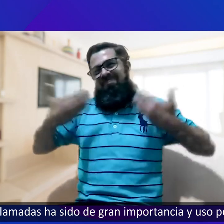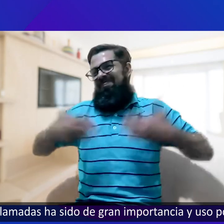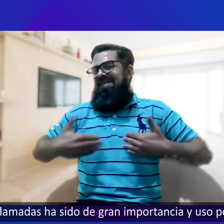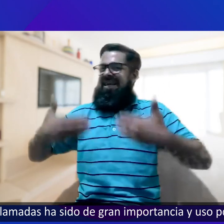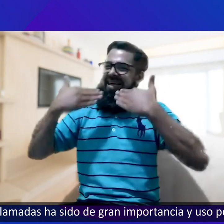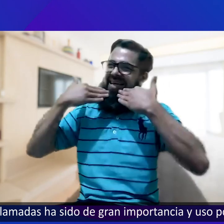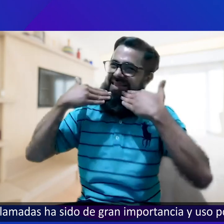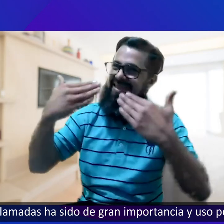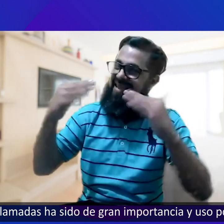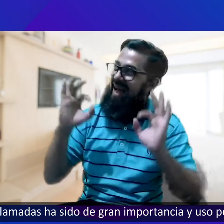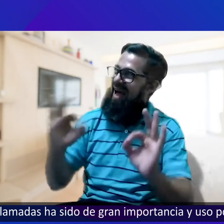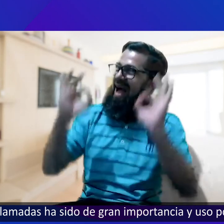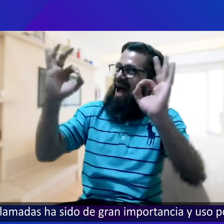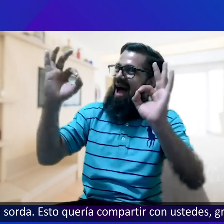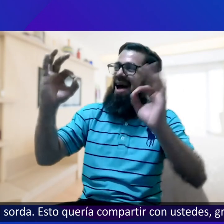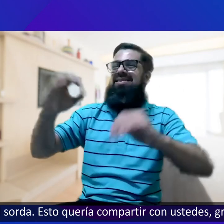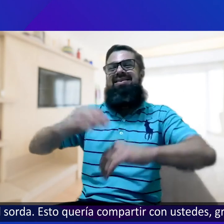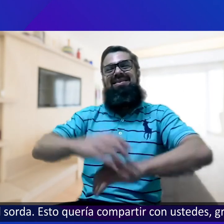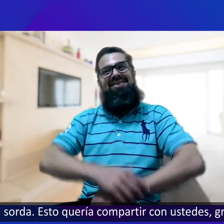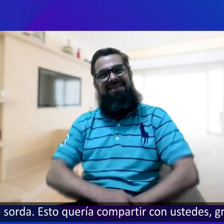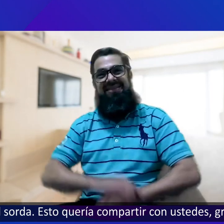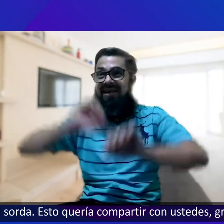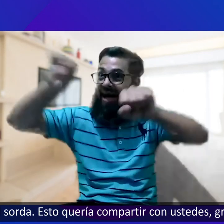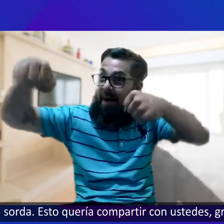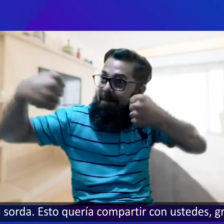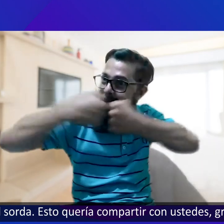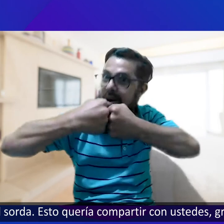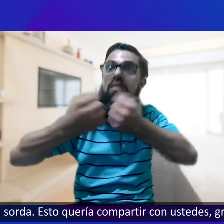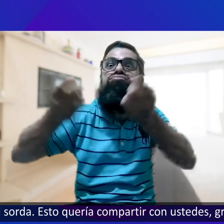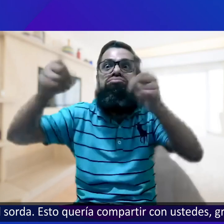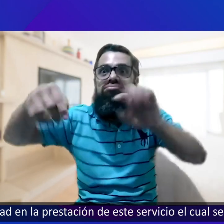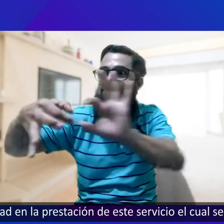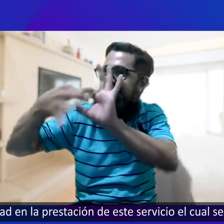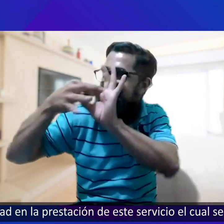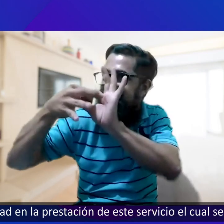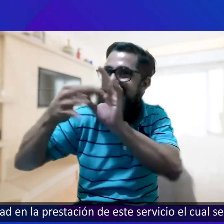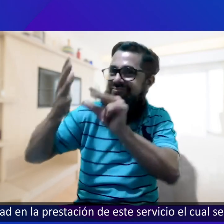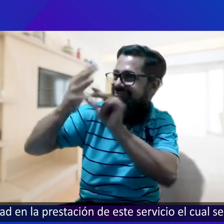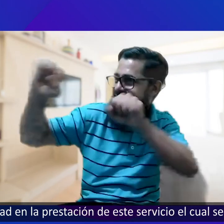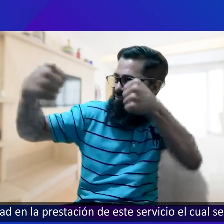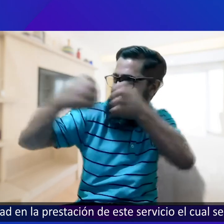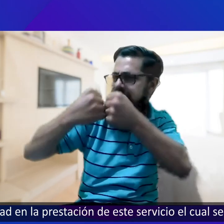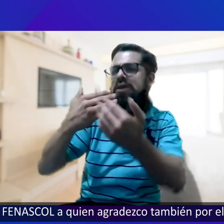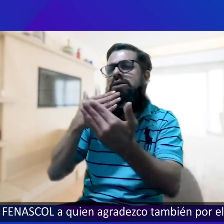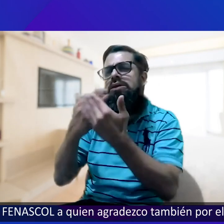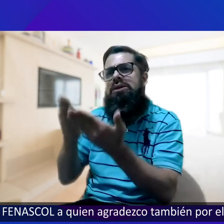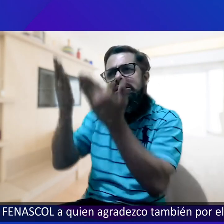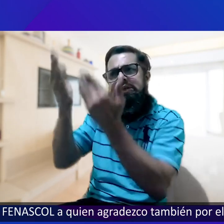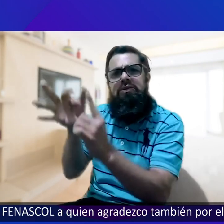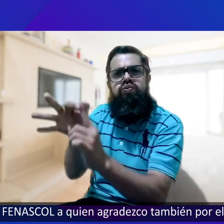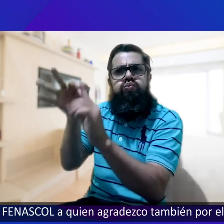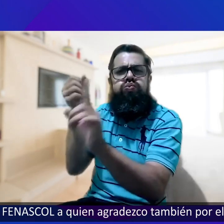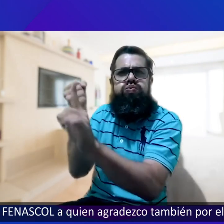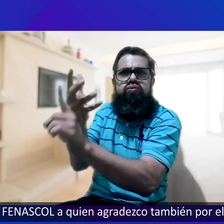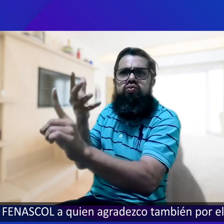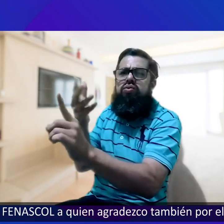la comunidad sorda. Esto quería compartir con ustedes, gracias por la gran calidad en la prestación de este servicio, el cual se realiza